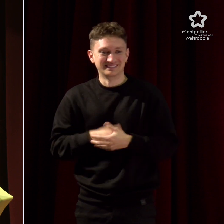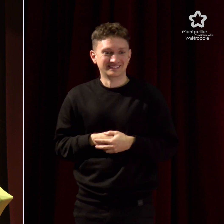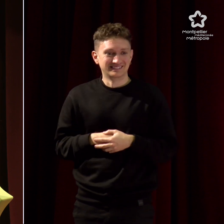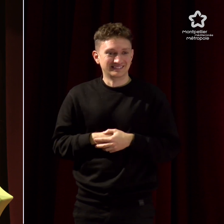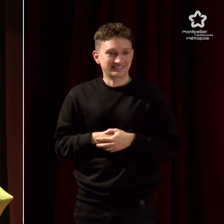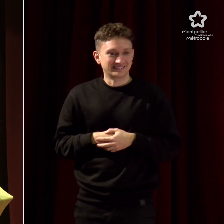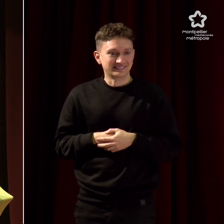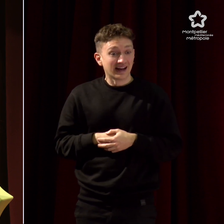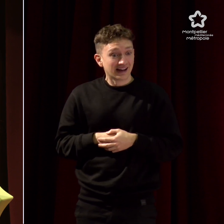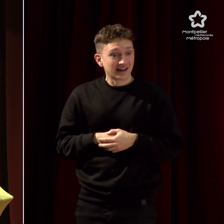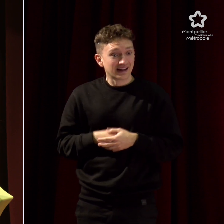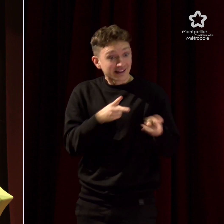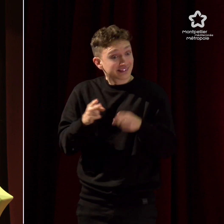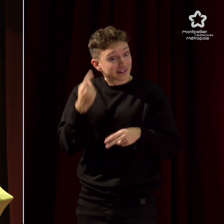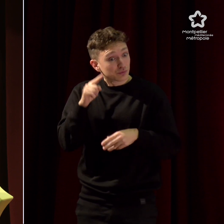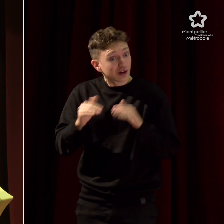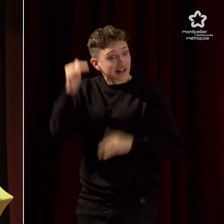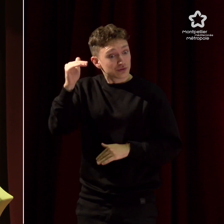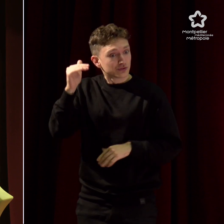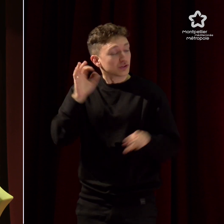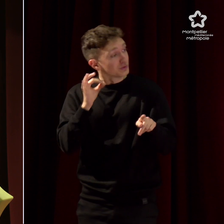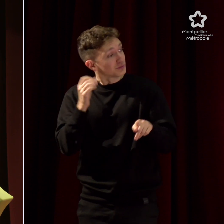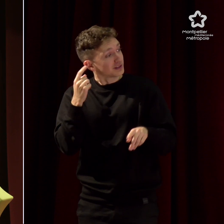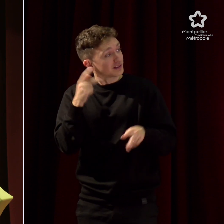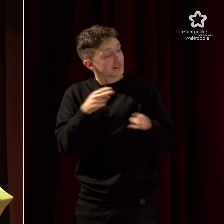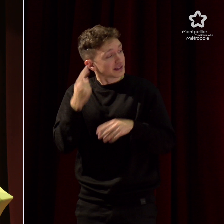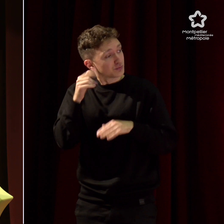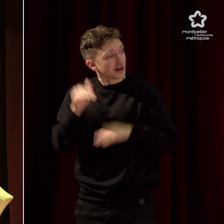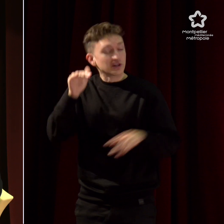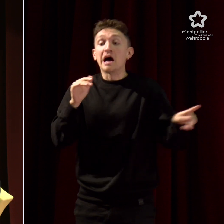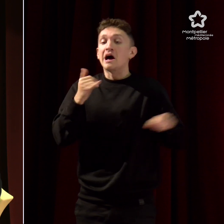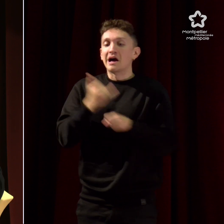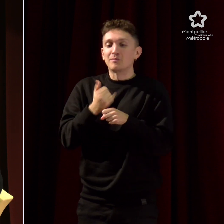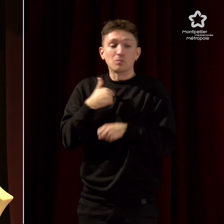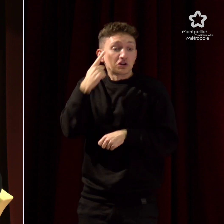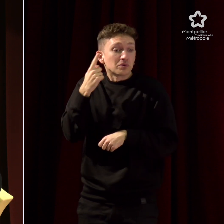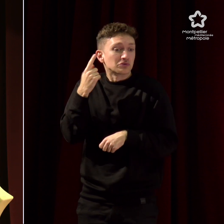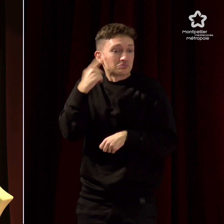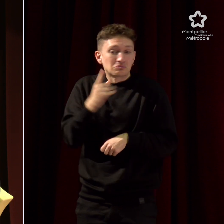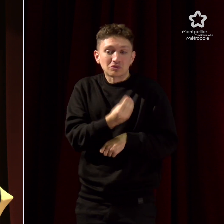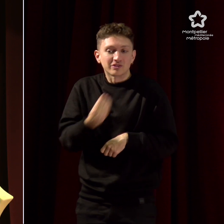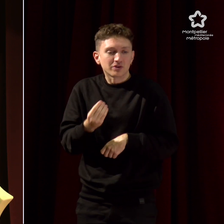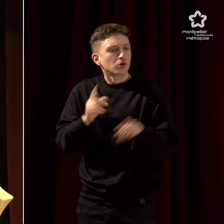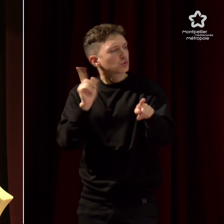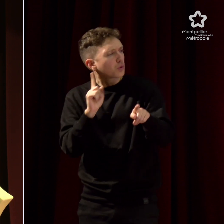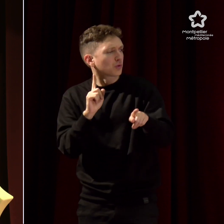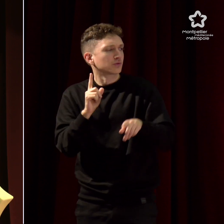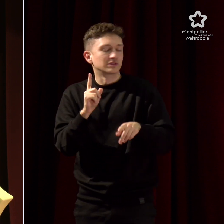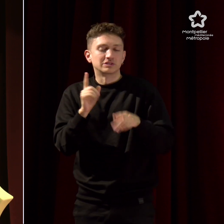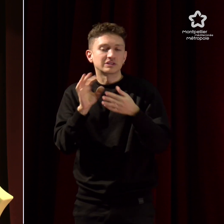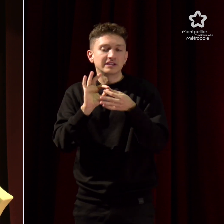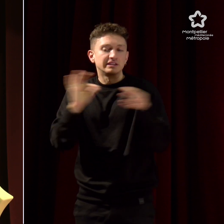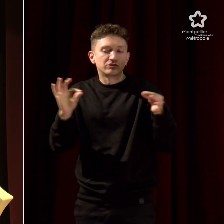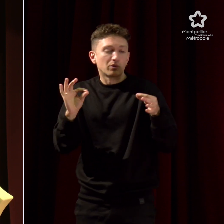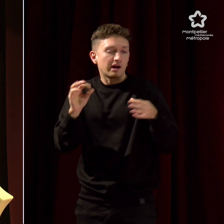cas, pour adultes, c'est pas pour enfants. C'est pour adultes. C'est Ah une, non, mais c'est je une l'ai pas série, vu. c'est Ah. une série de bouquins écrits par une Canadienne et